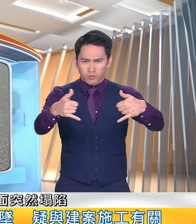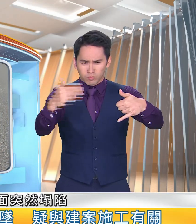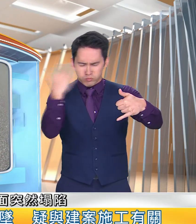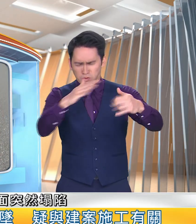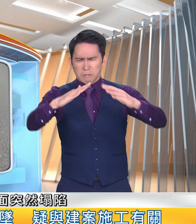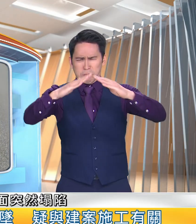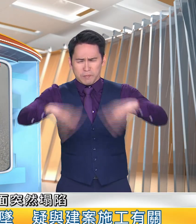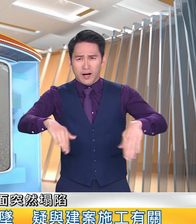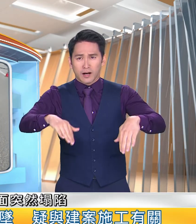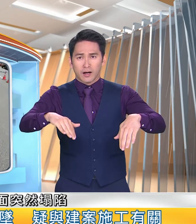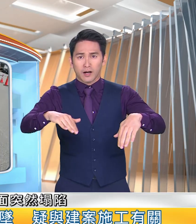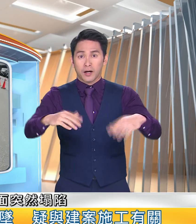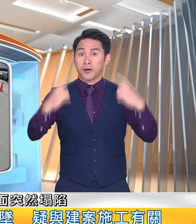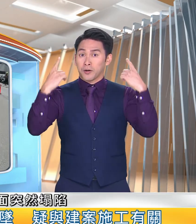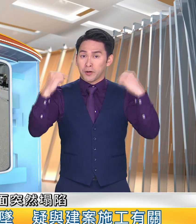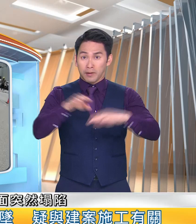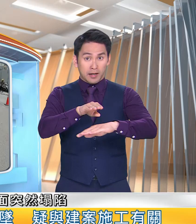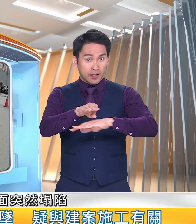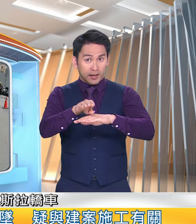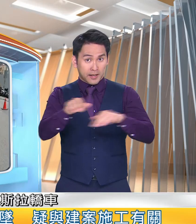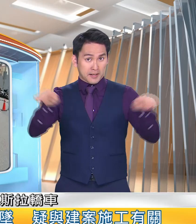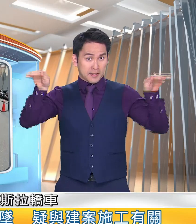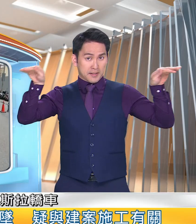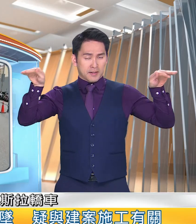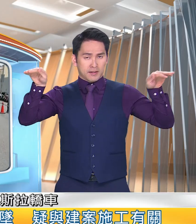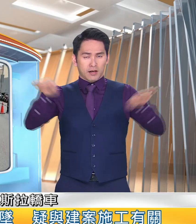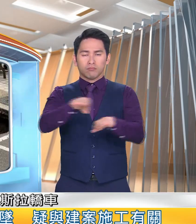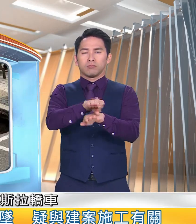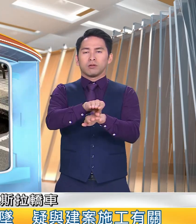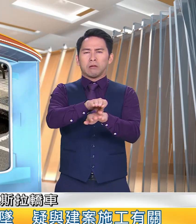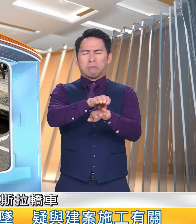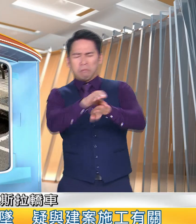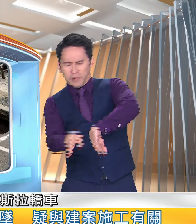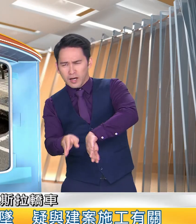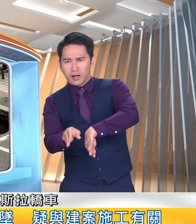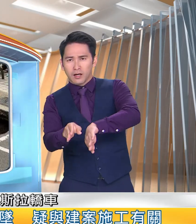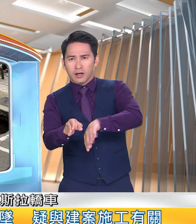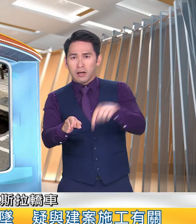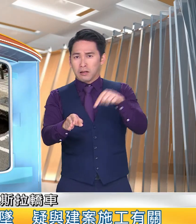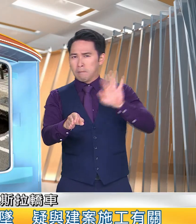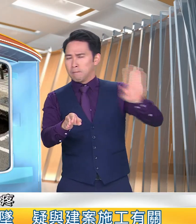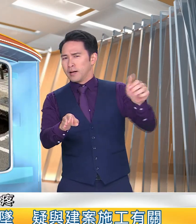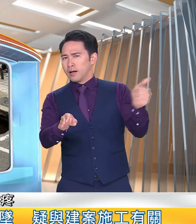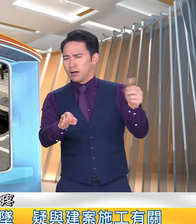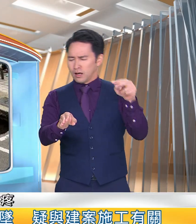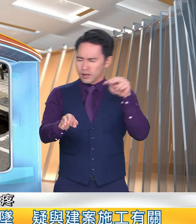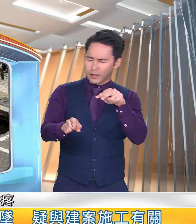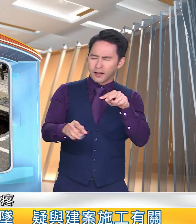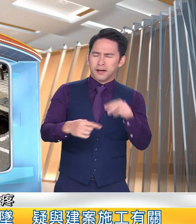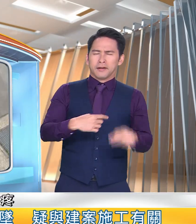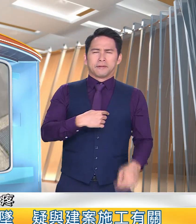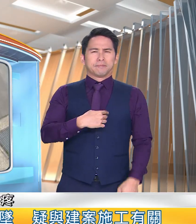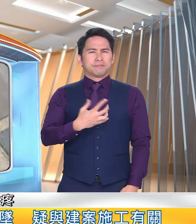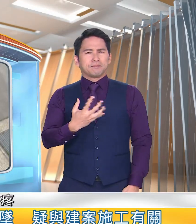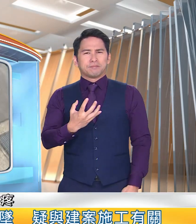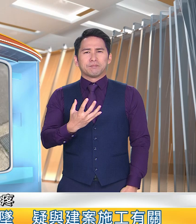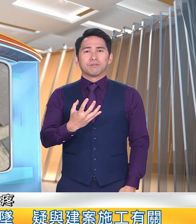突然塌陷，而停在上面的一辆特斯拉轿车掉进了洞里，车主好心